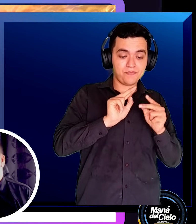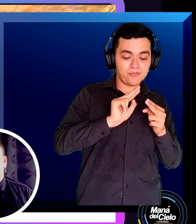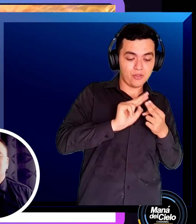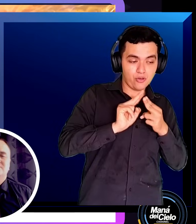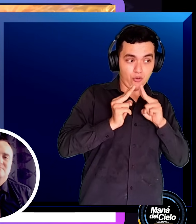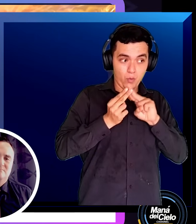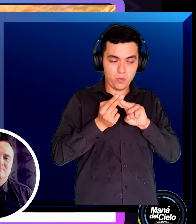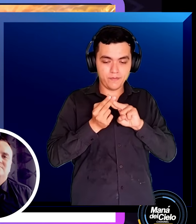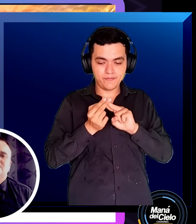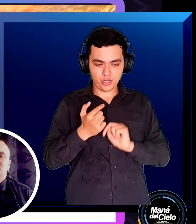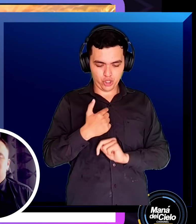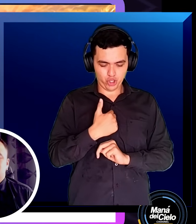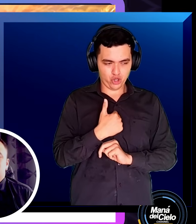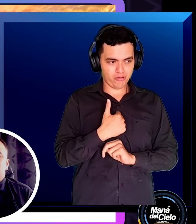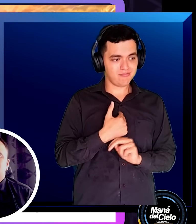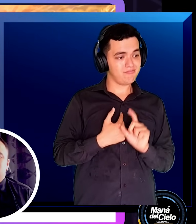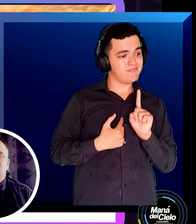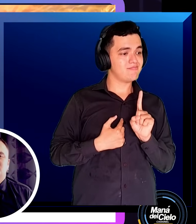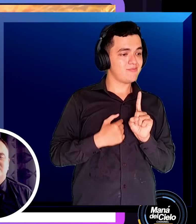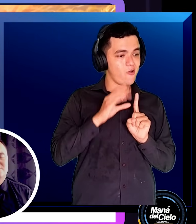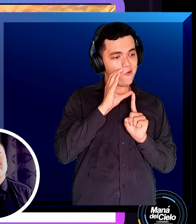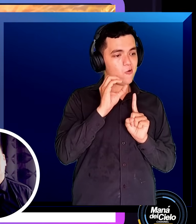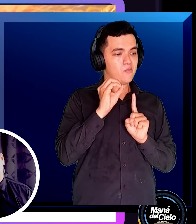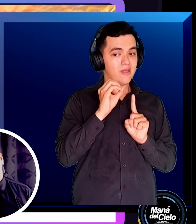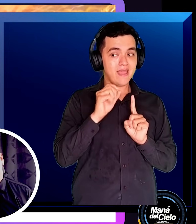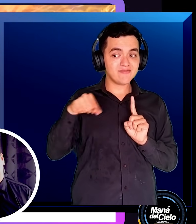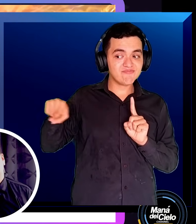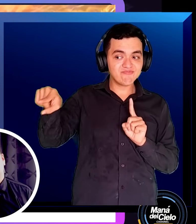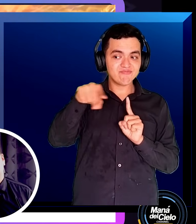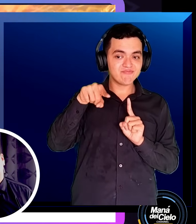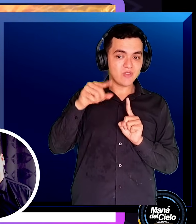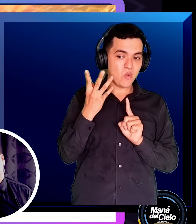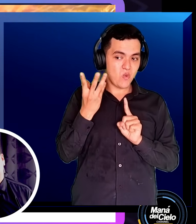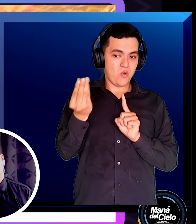Pero iba a llegar el momento en que eso pasaría.